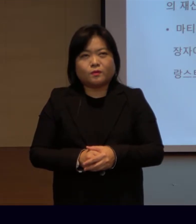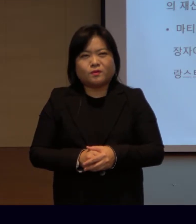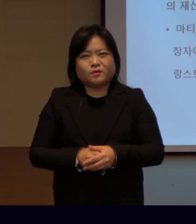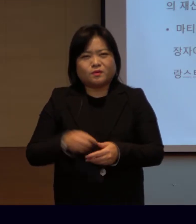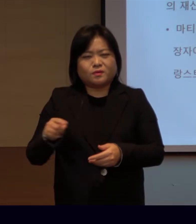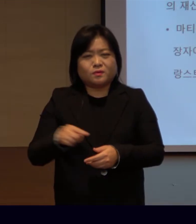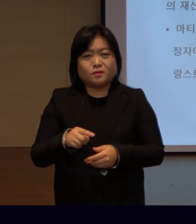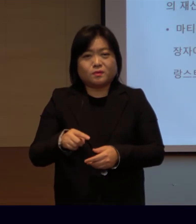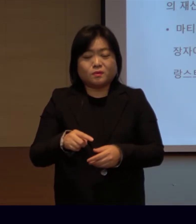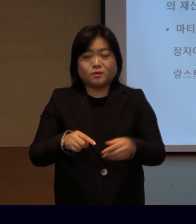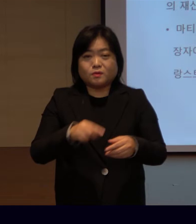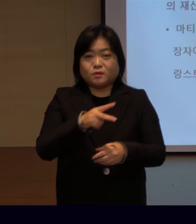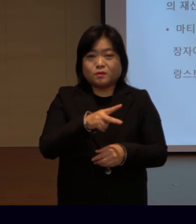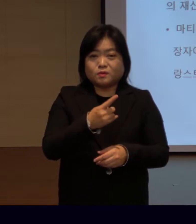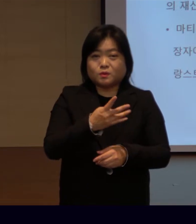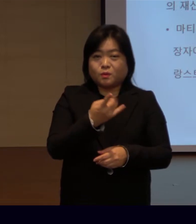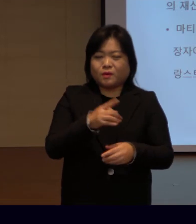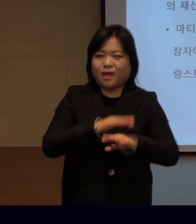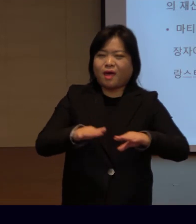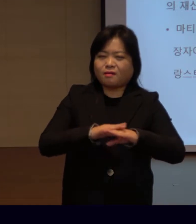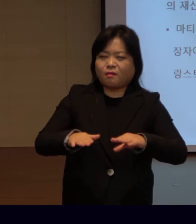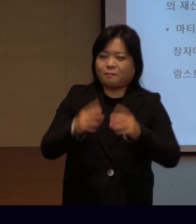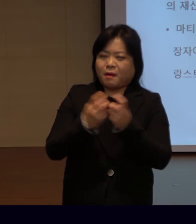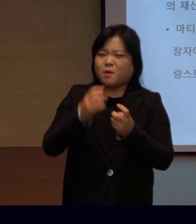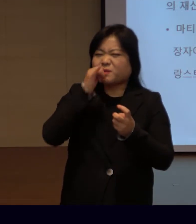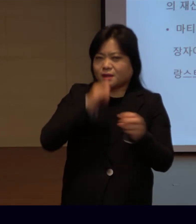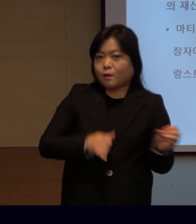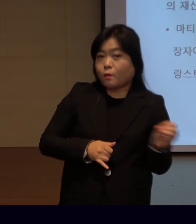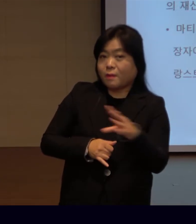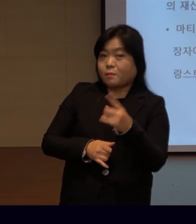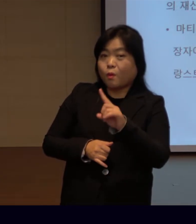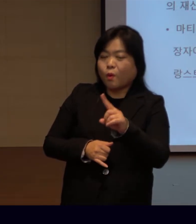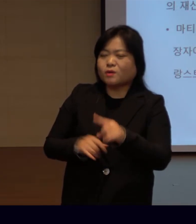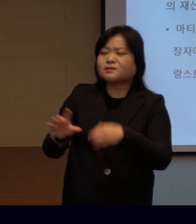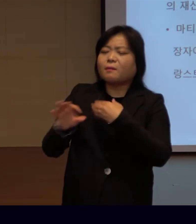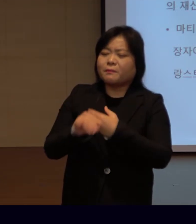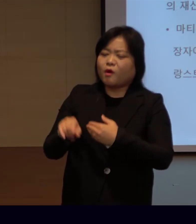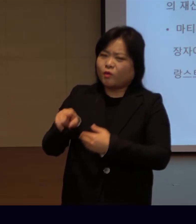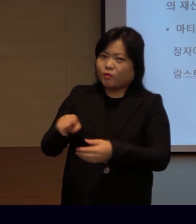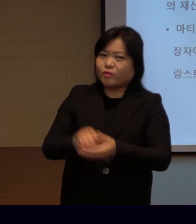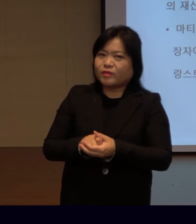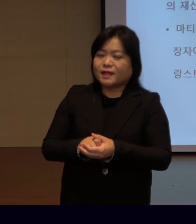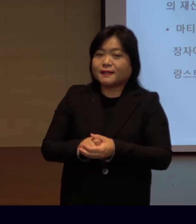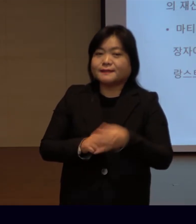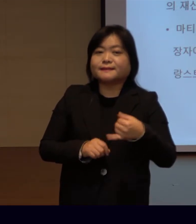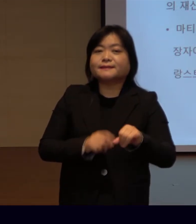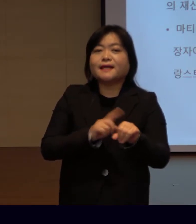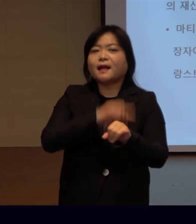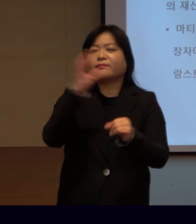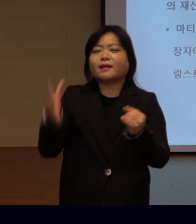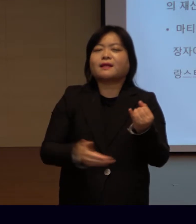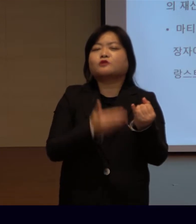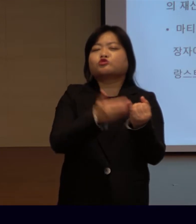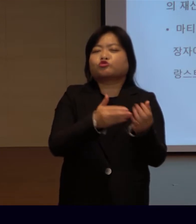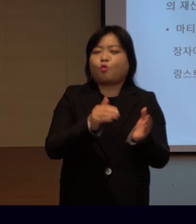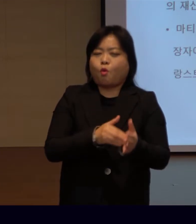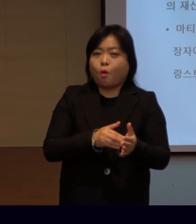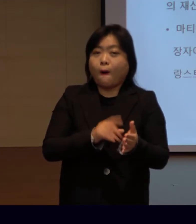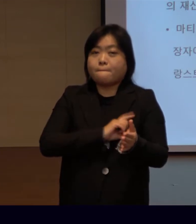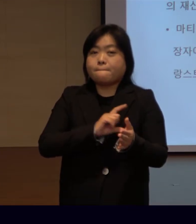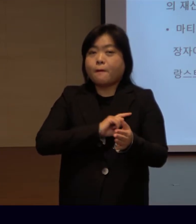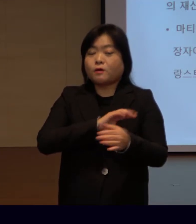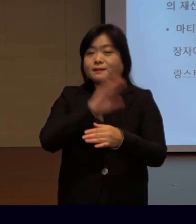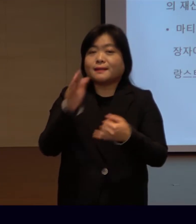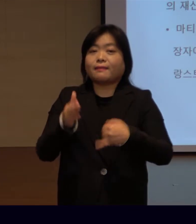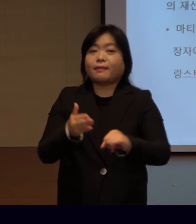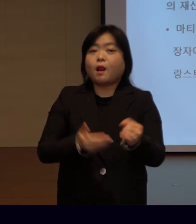이렇게 얘기를 해요. 솔로네가 해결책이라고 낸 게 뭐냐면은 그러면 이 딸한테 다 주고 명의를 다